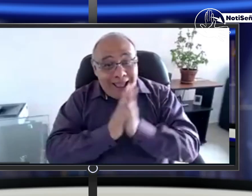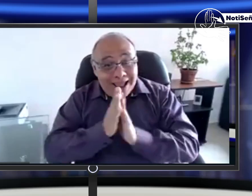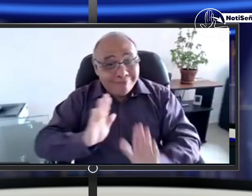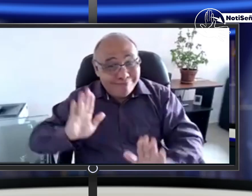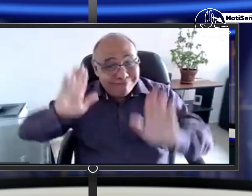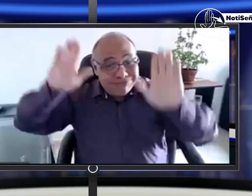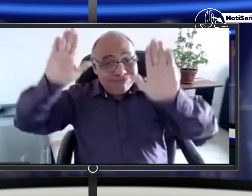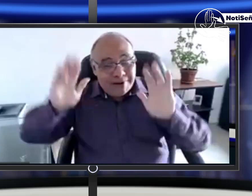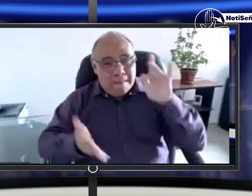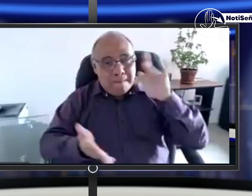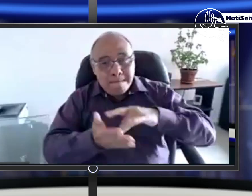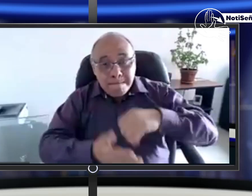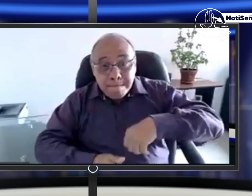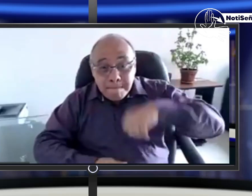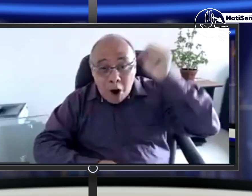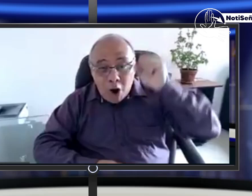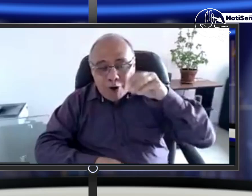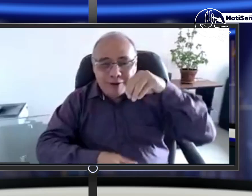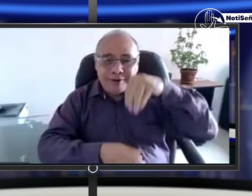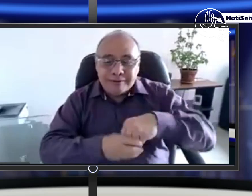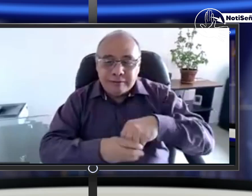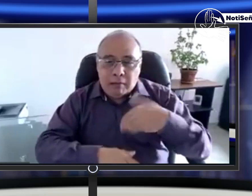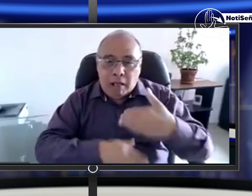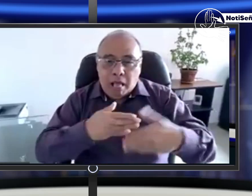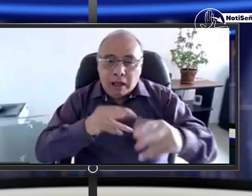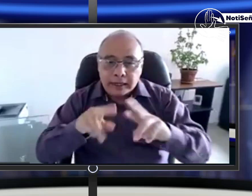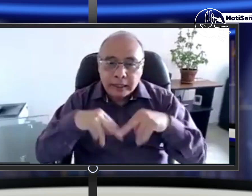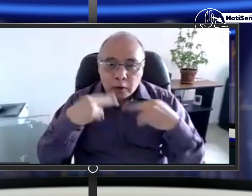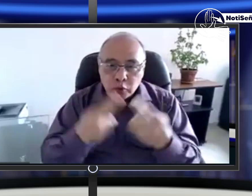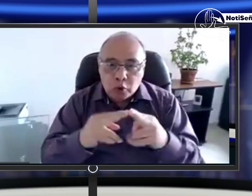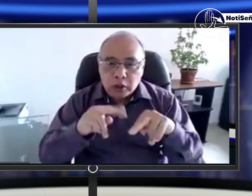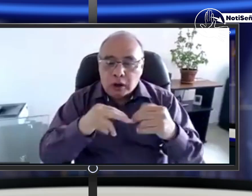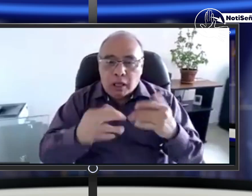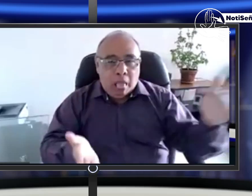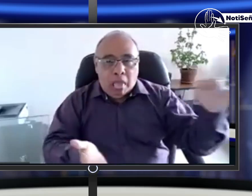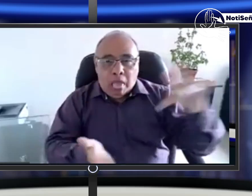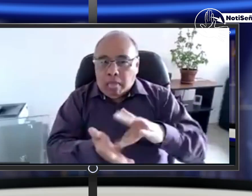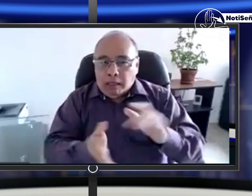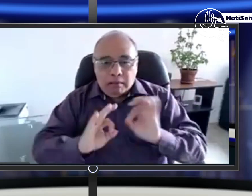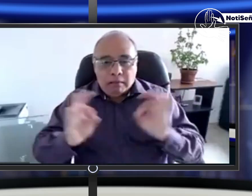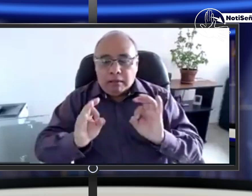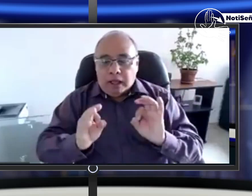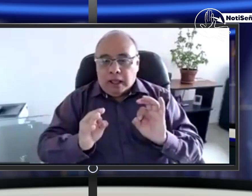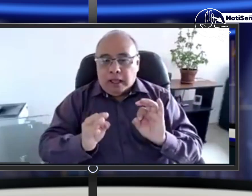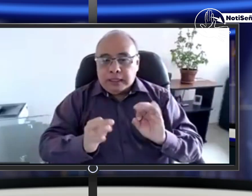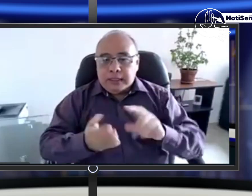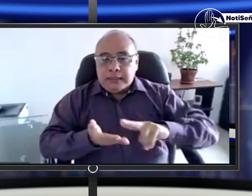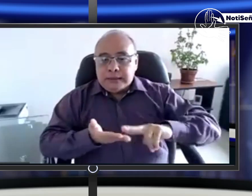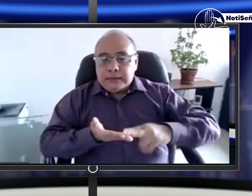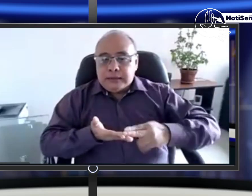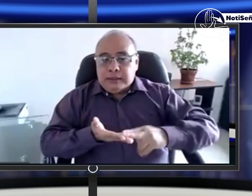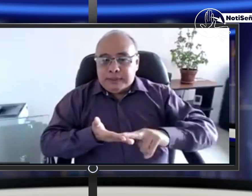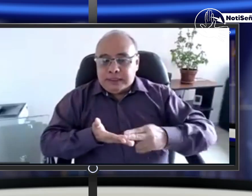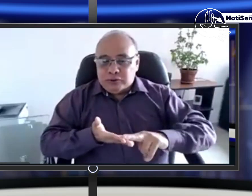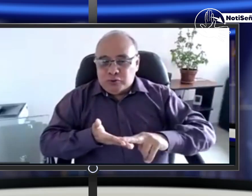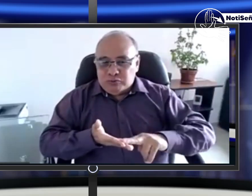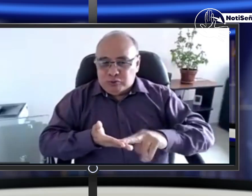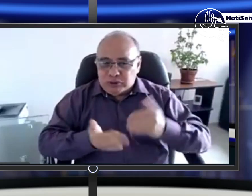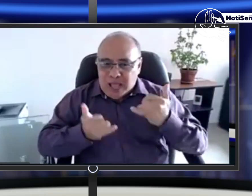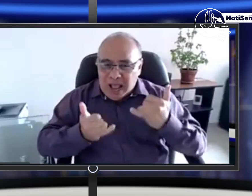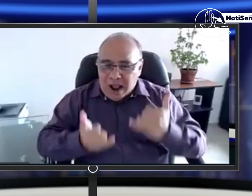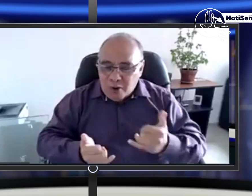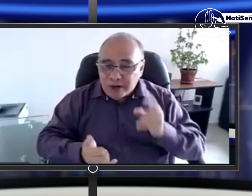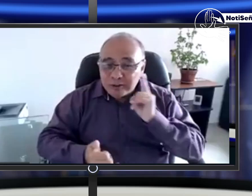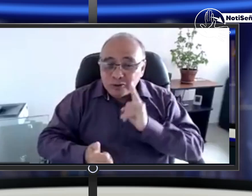¿no? Previamente estábamos hablando de que muchas personas sordas pues querían participar de estos consejos locales, pero que no